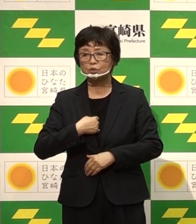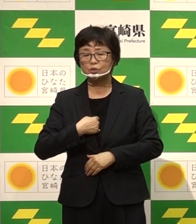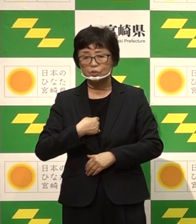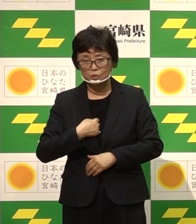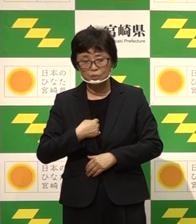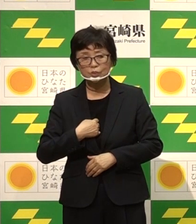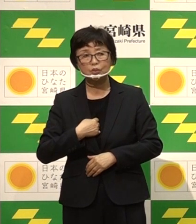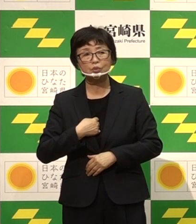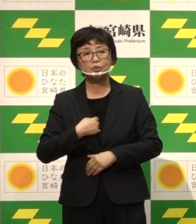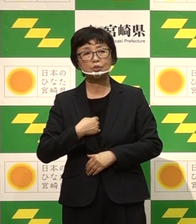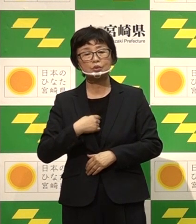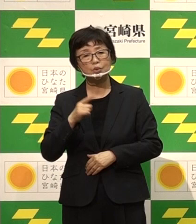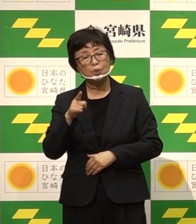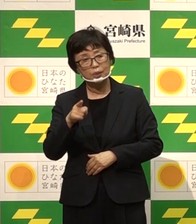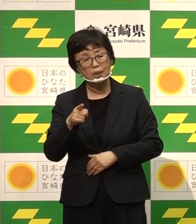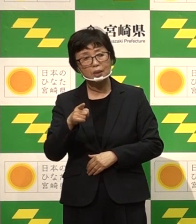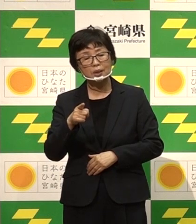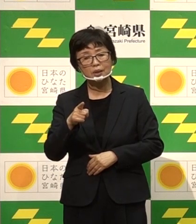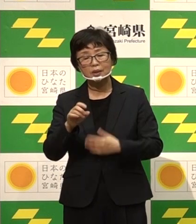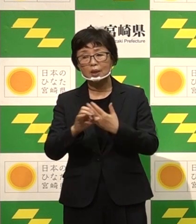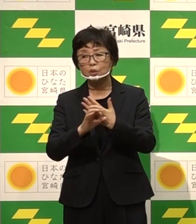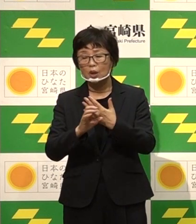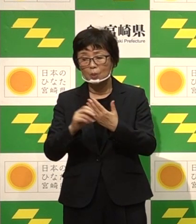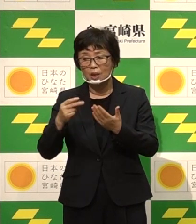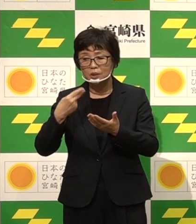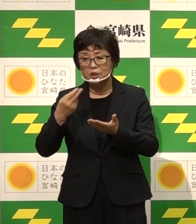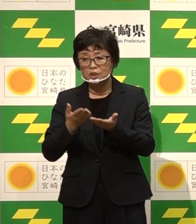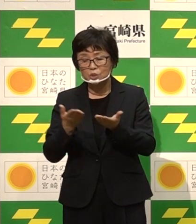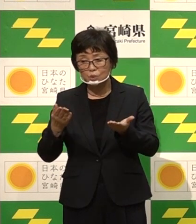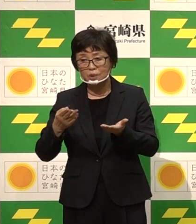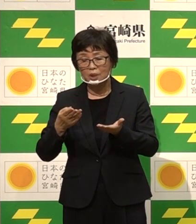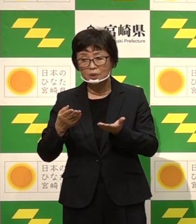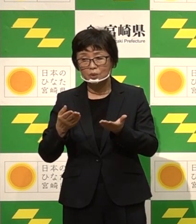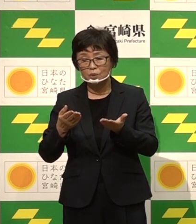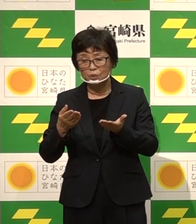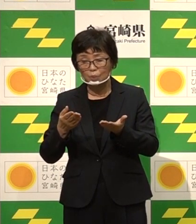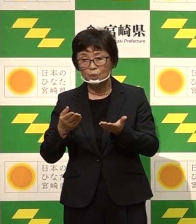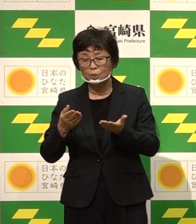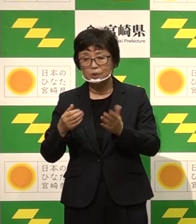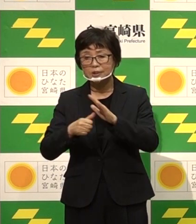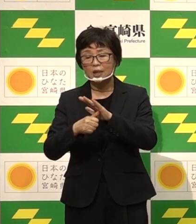が、そこで、例えば飲食店の、会食